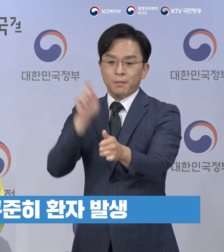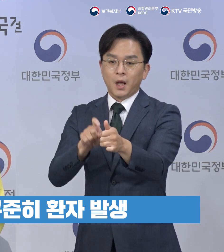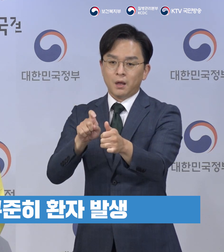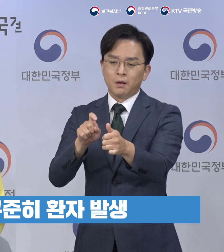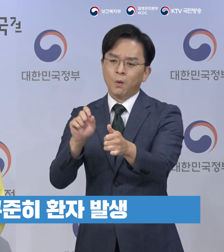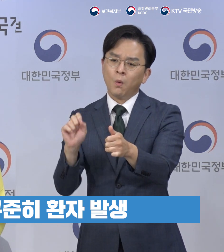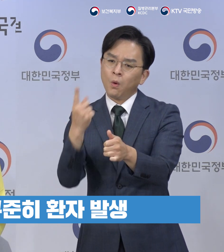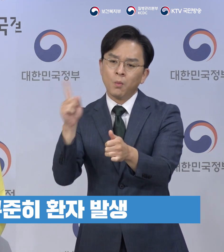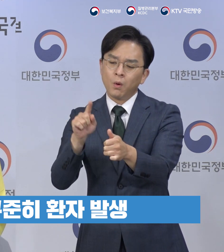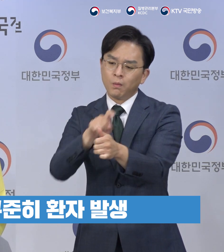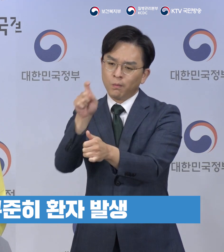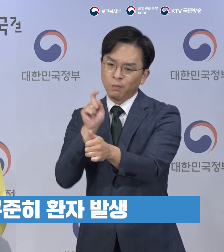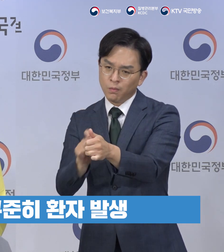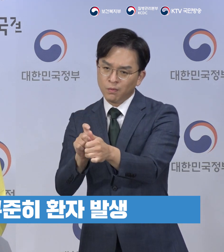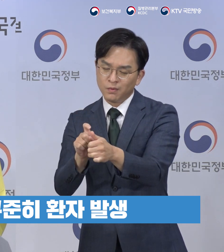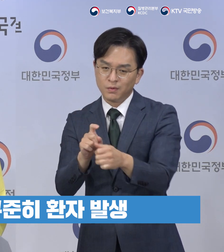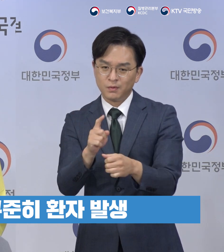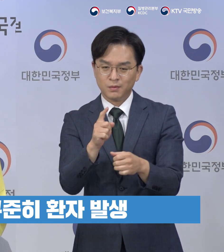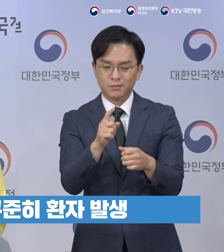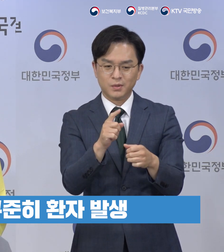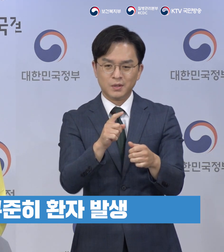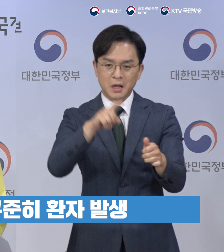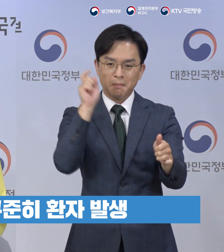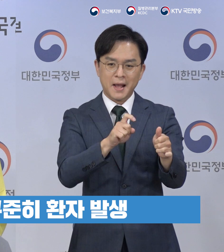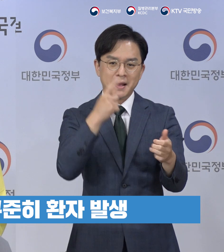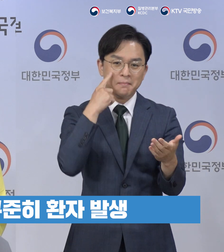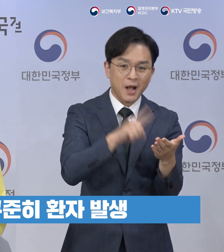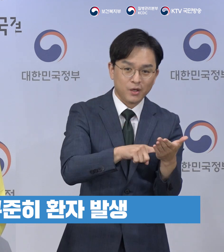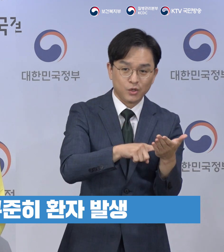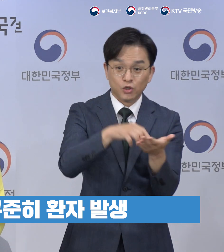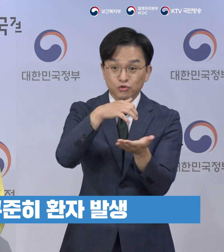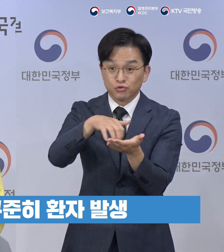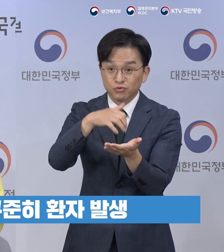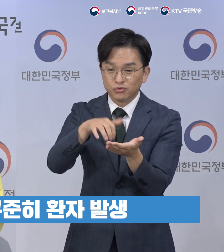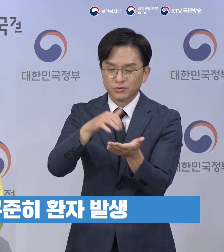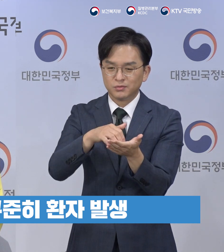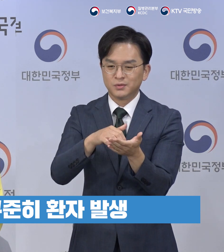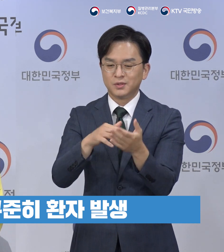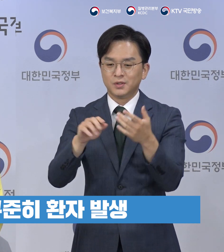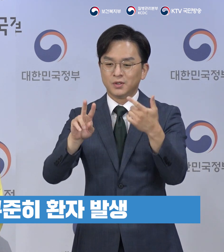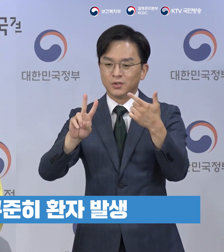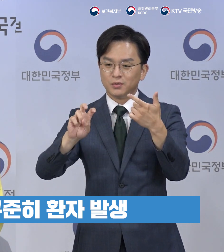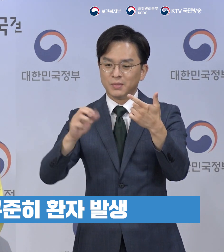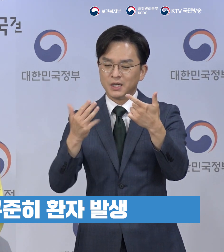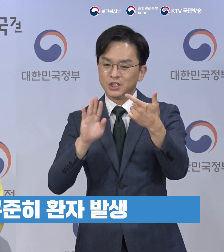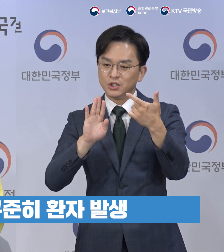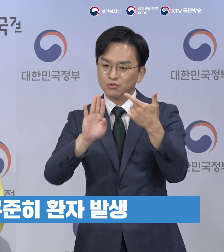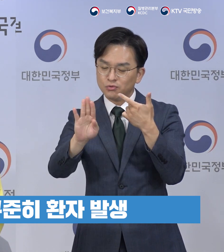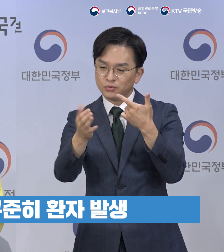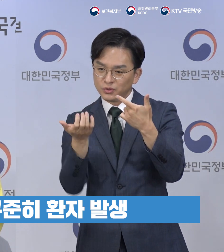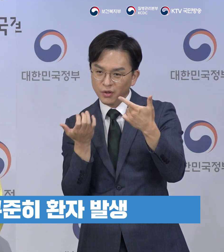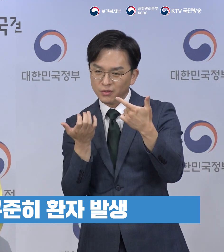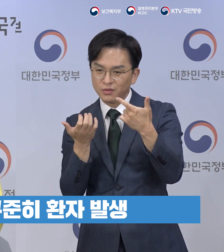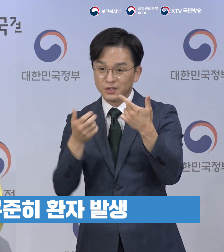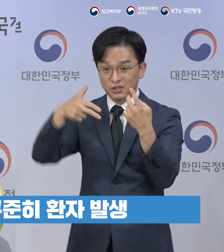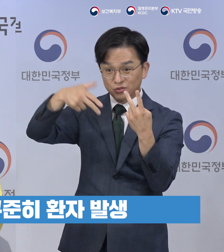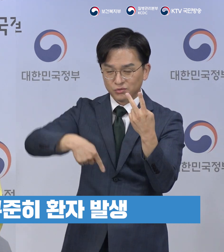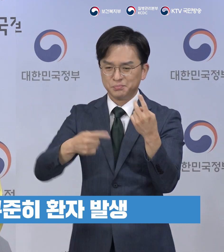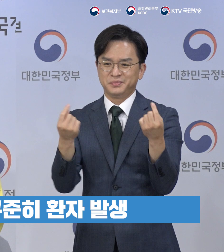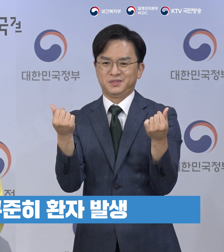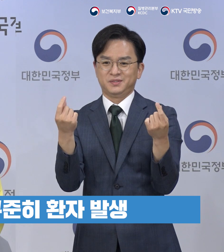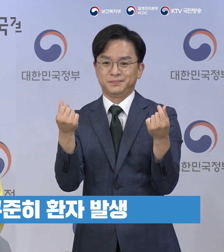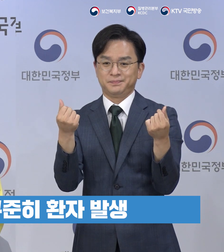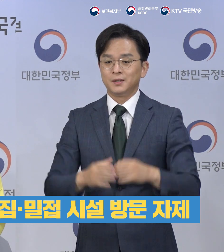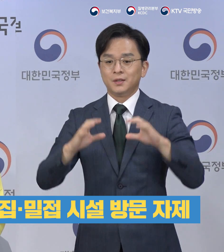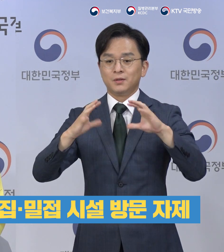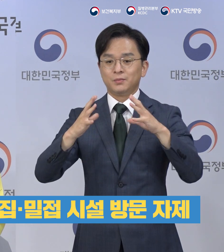감염 경로를 파악하지 못한 환자 비율이나 방역망 내 관리 비율은 직전 2주와 그 유사하게 유지되고 있습니다.